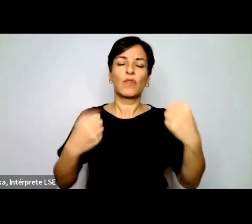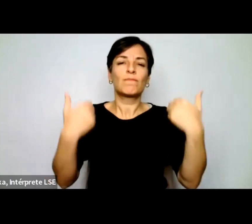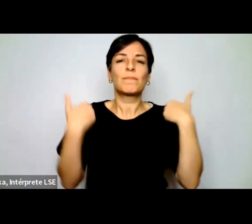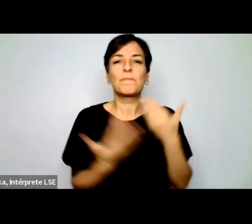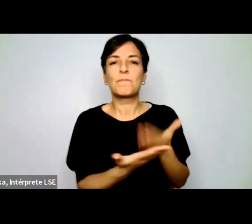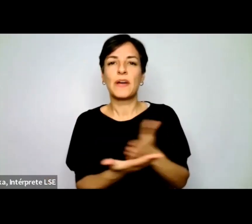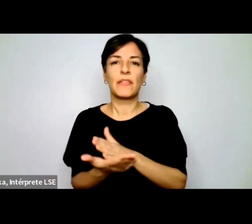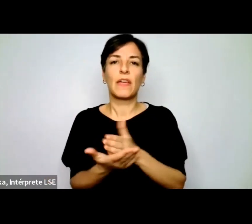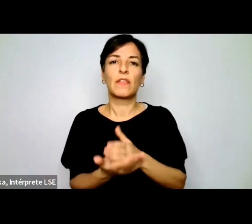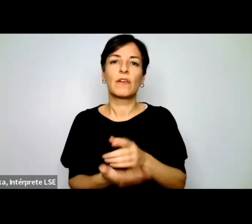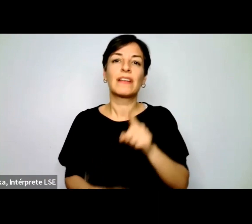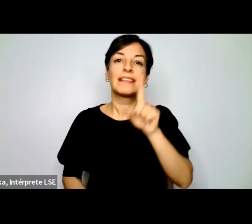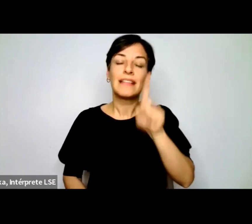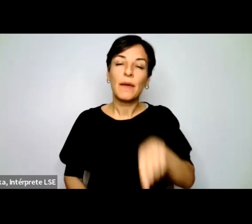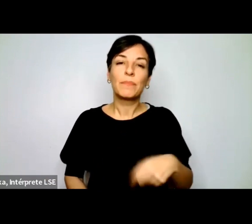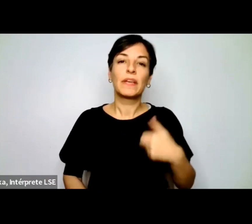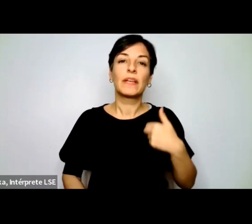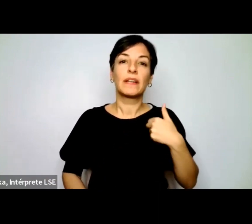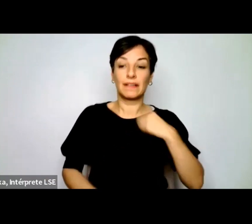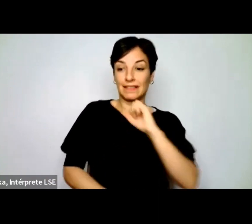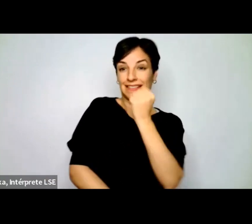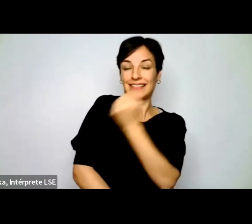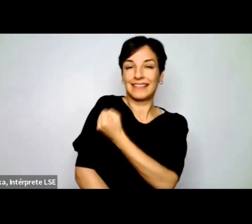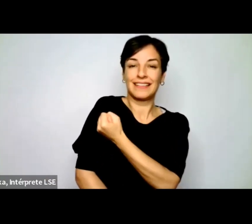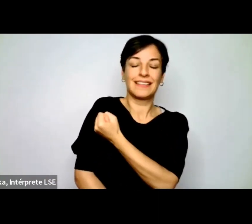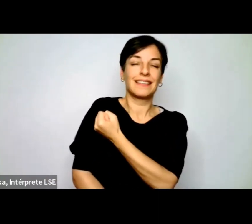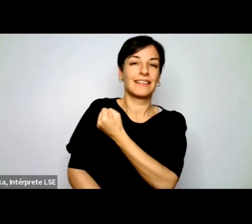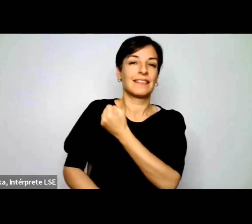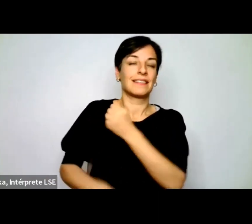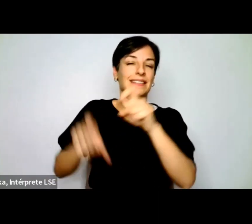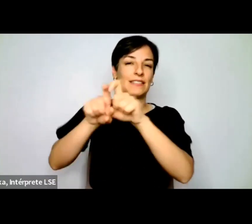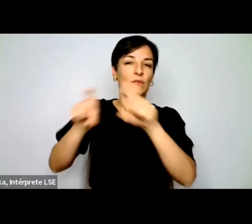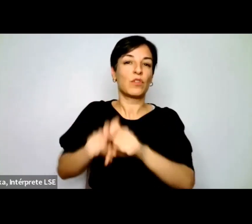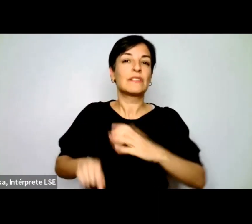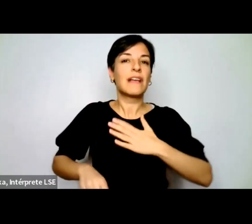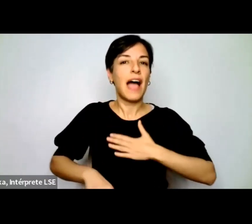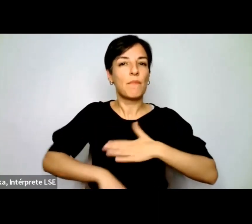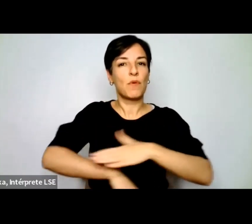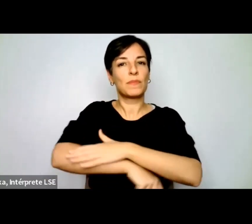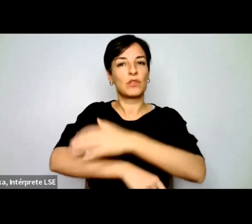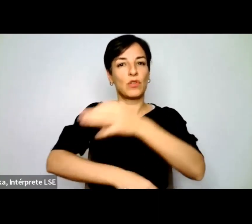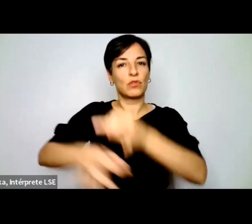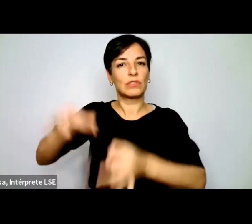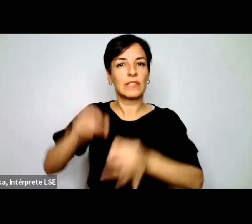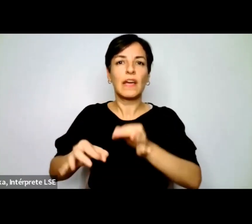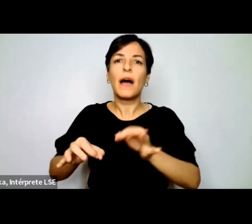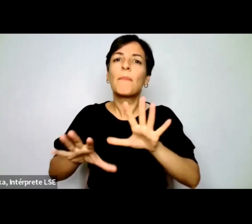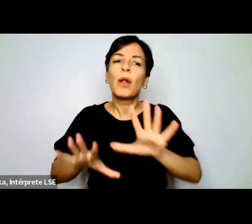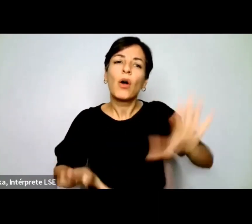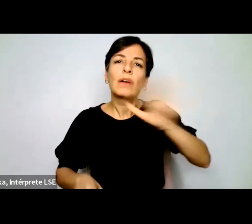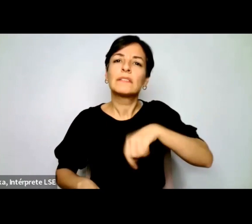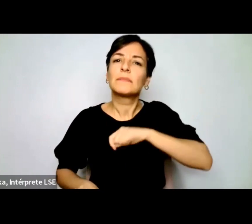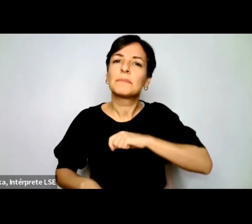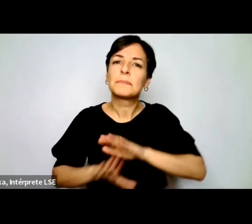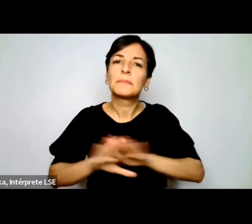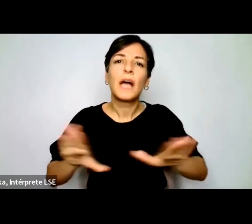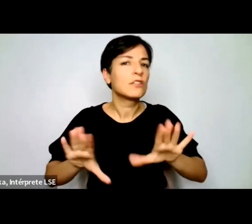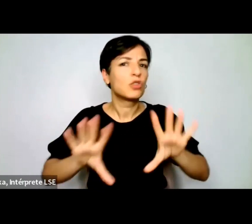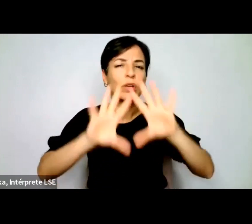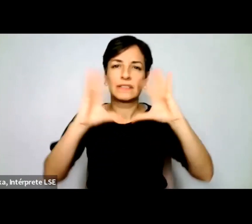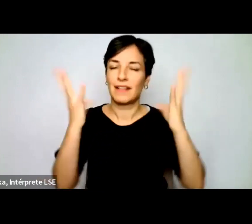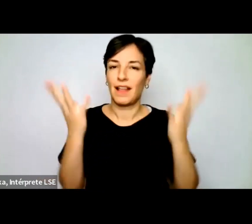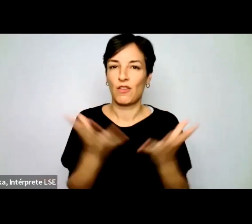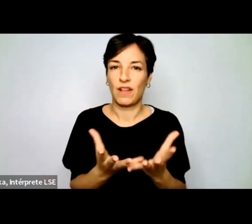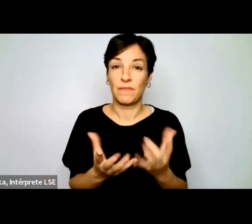centro de formación inscrito en el registro de instituciones del Ministerio de Justicia con ámbito internacional. Y entre nuestros fines